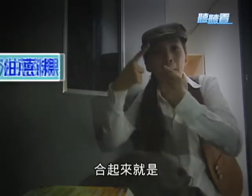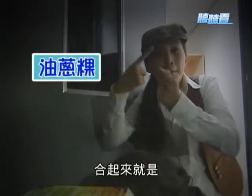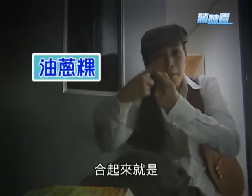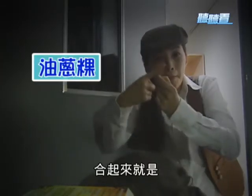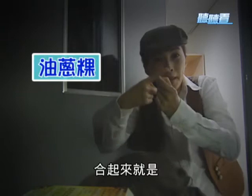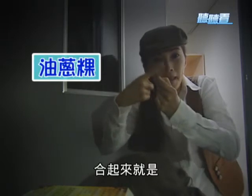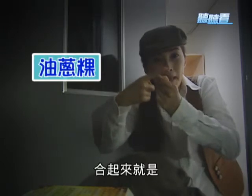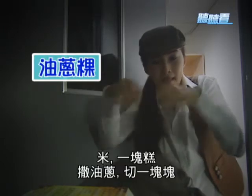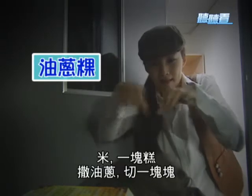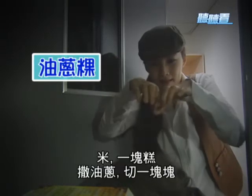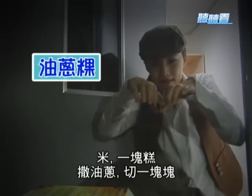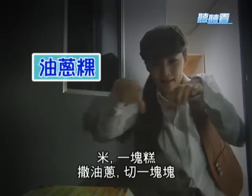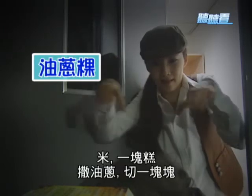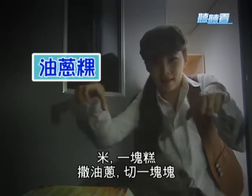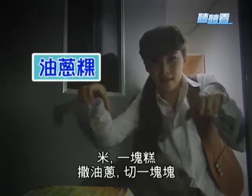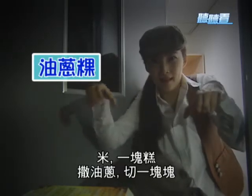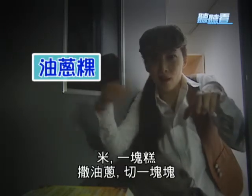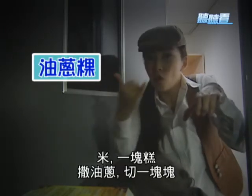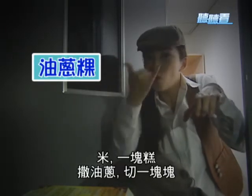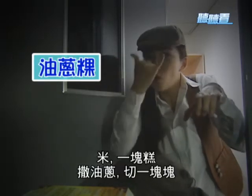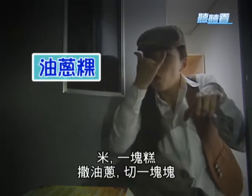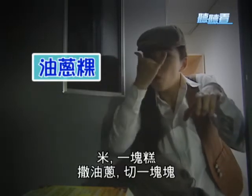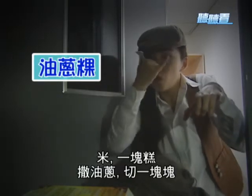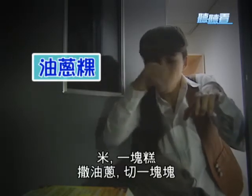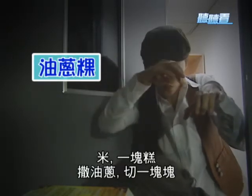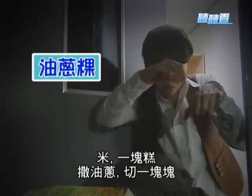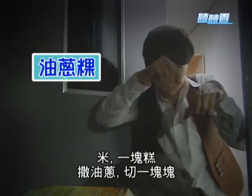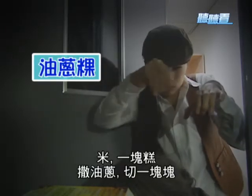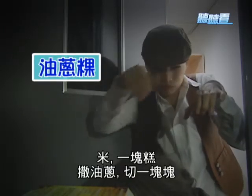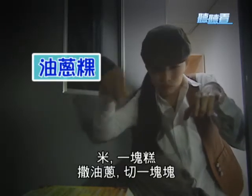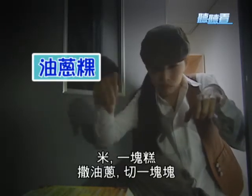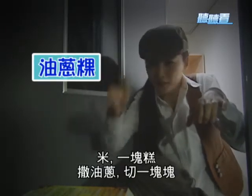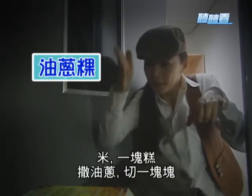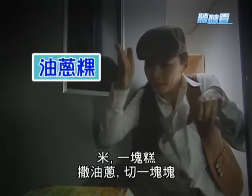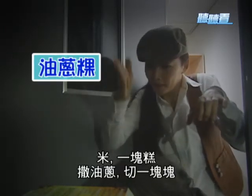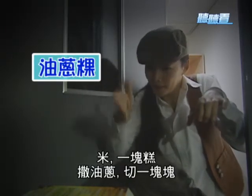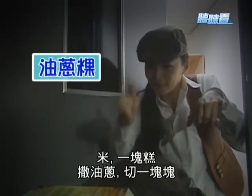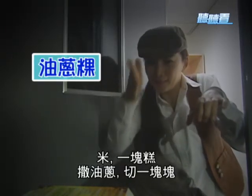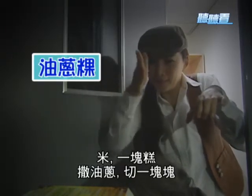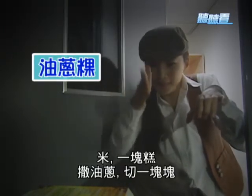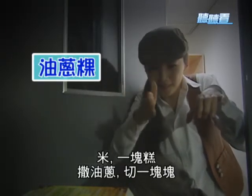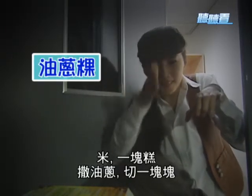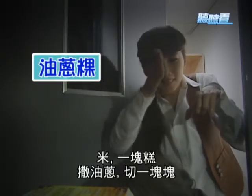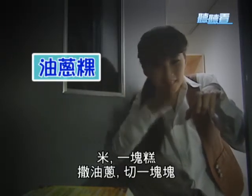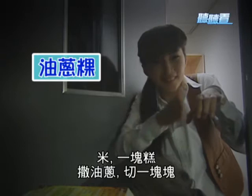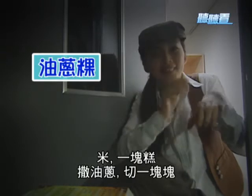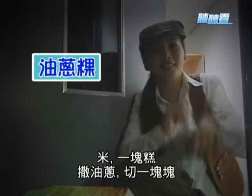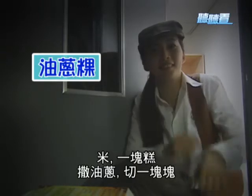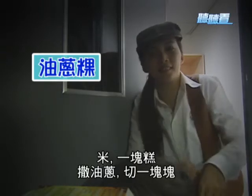是米一块糕，撒油葱，切一块块，